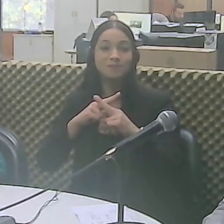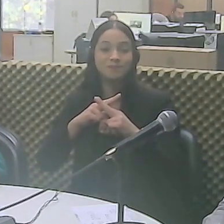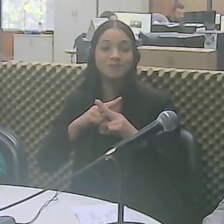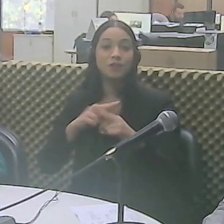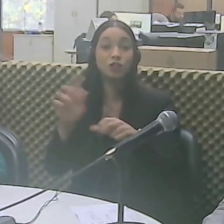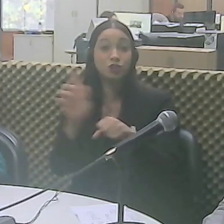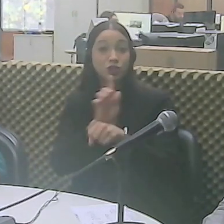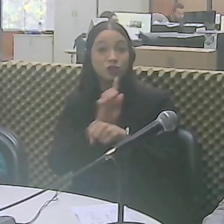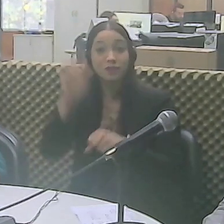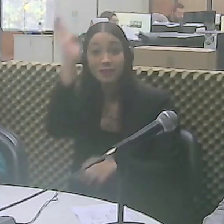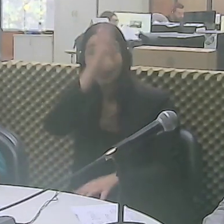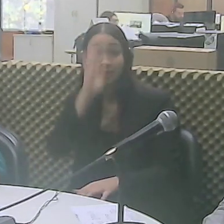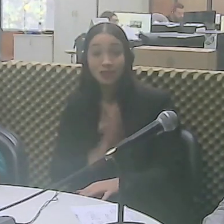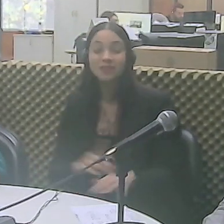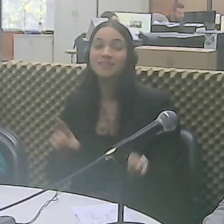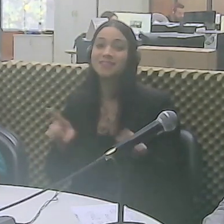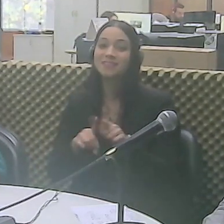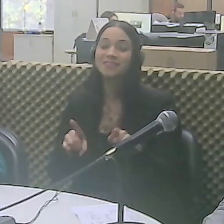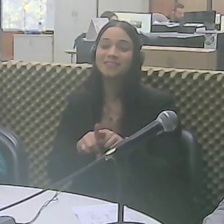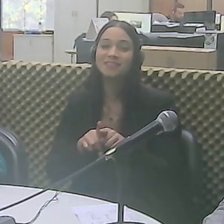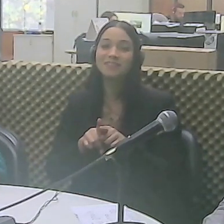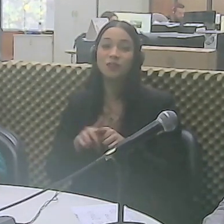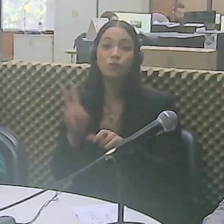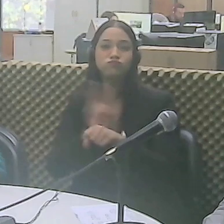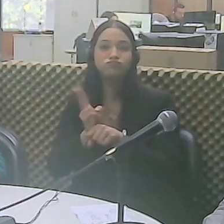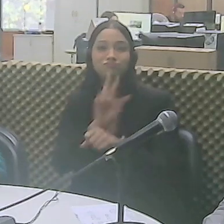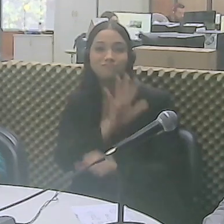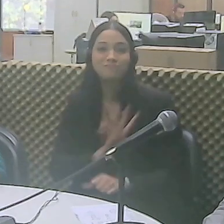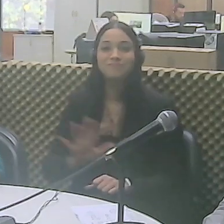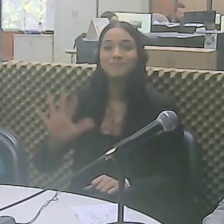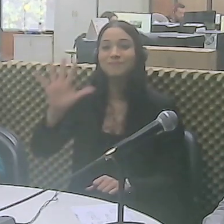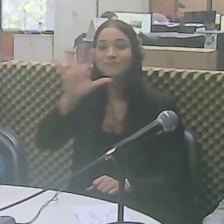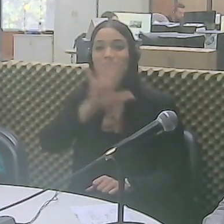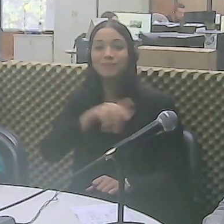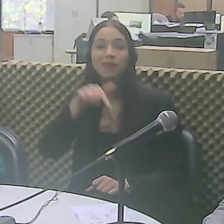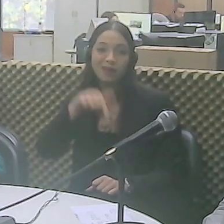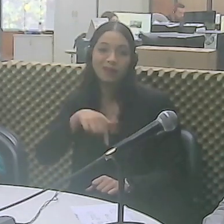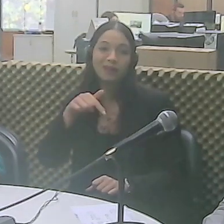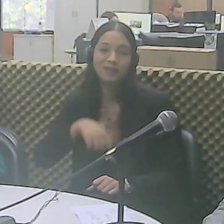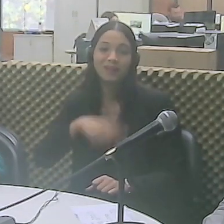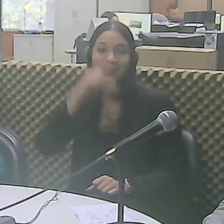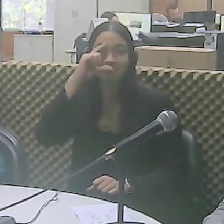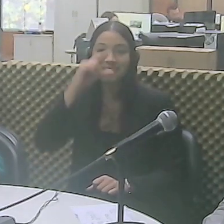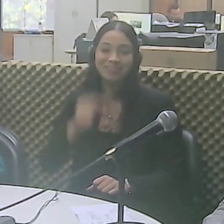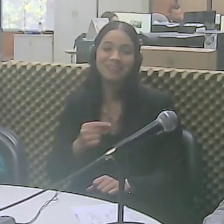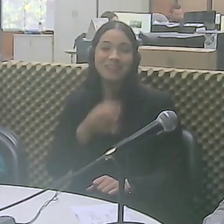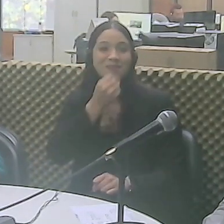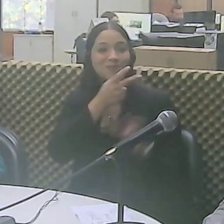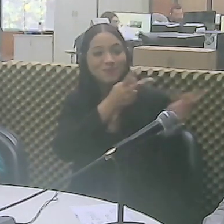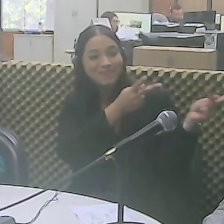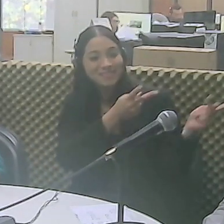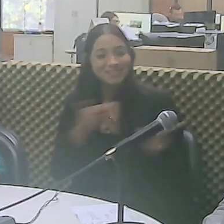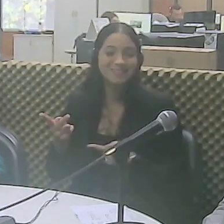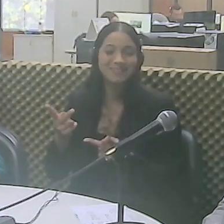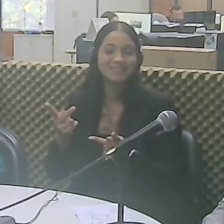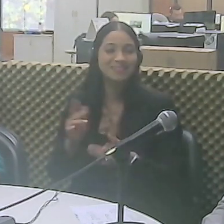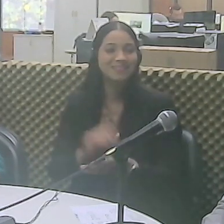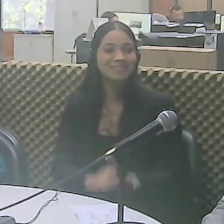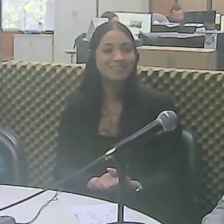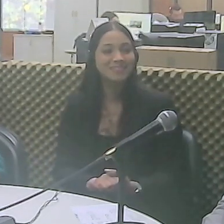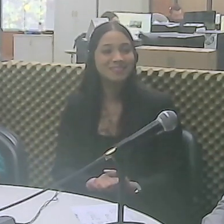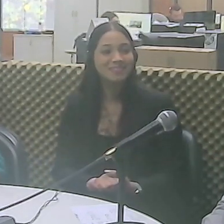ocupando gerências nacionais e também como superintendente regional aqui para o Triângulo Mineiro. Seja muito bem-vindo aos nossos